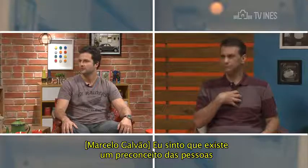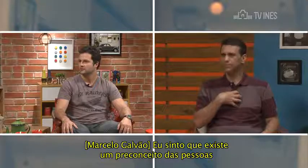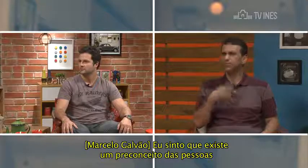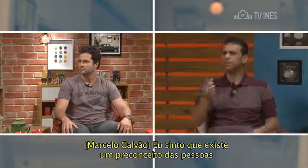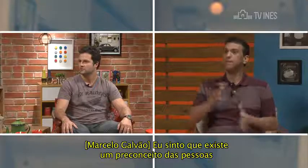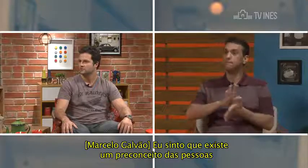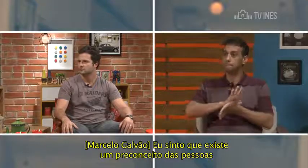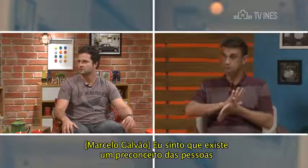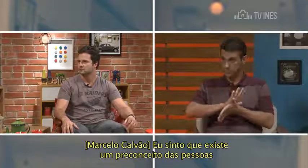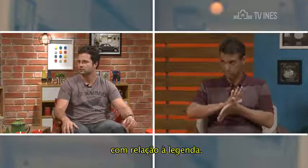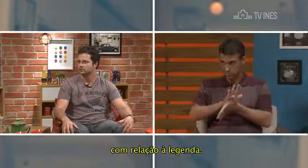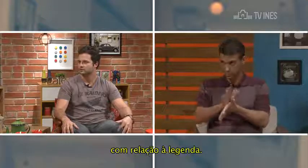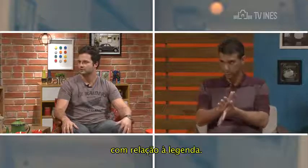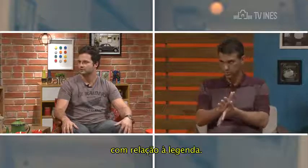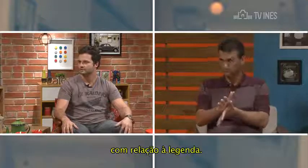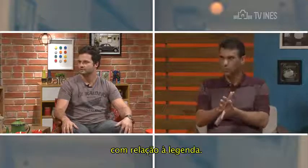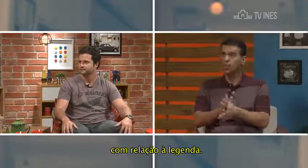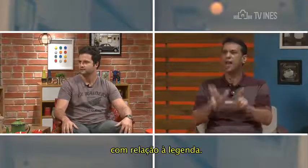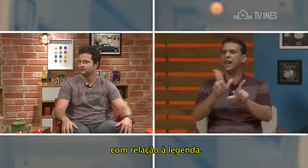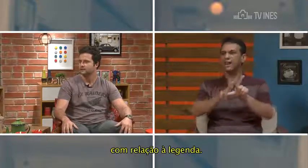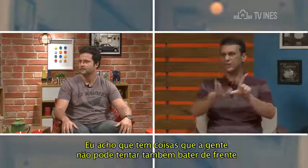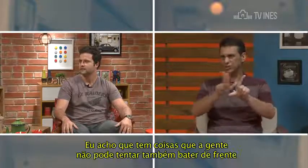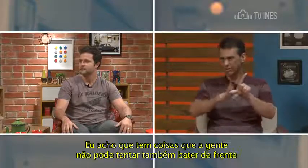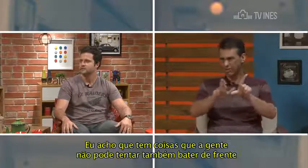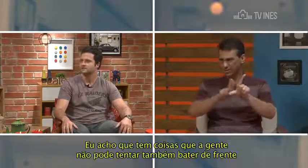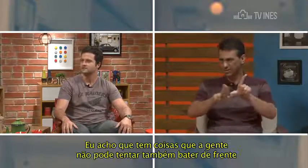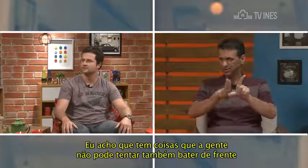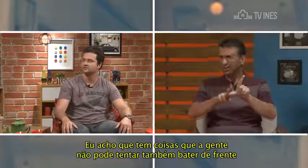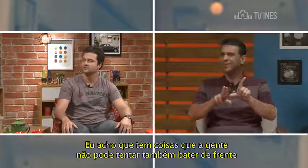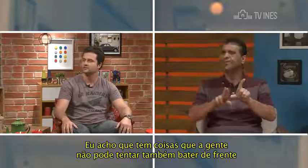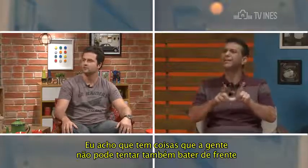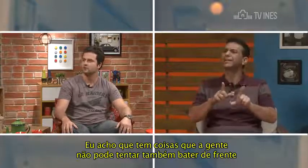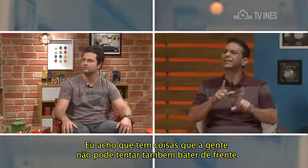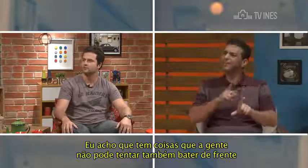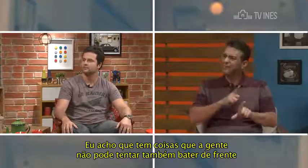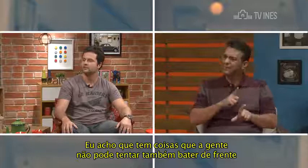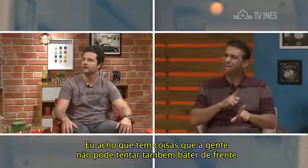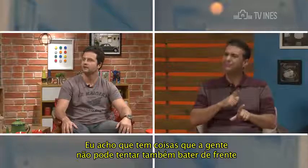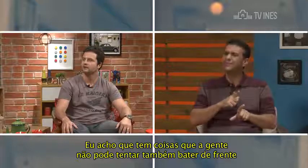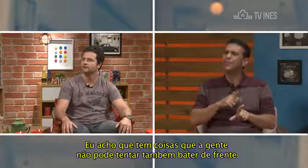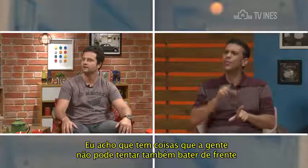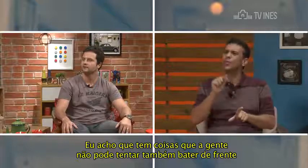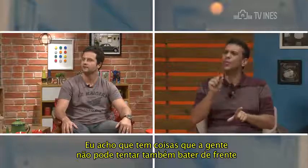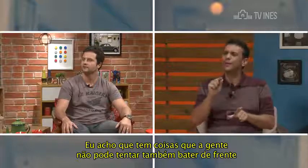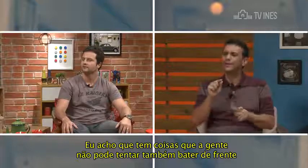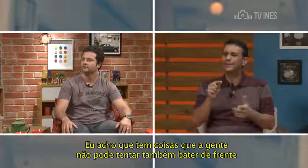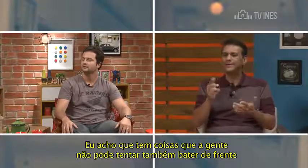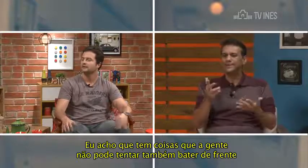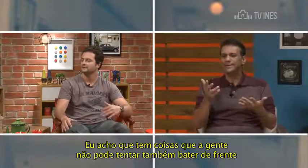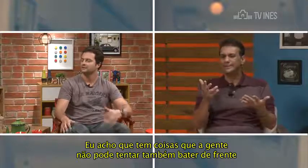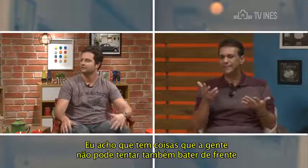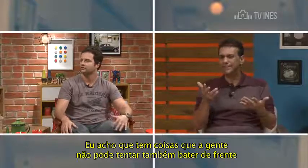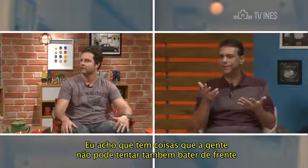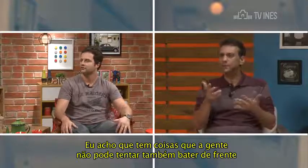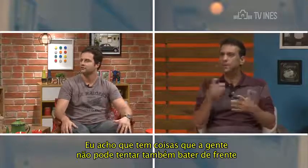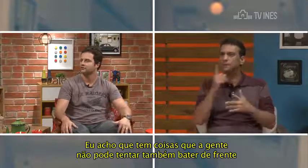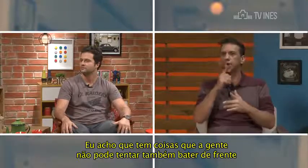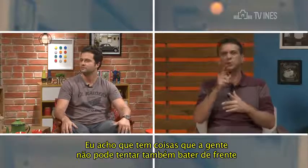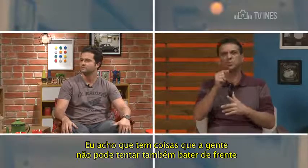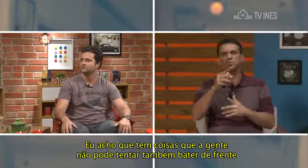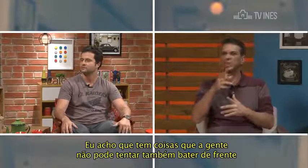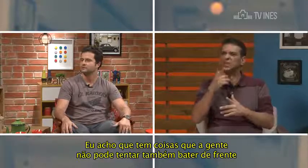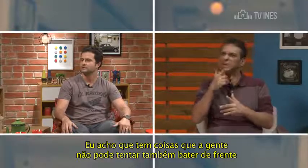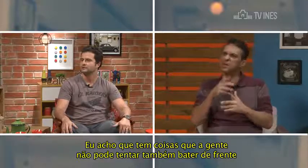um preconceito das pessoas com relação à legenda. Eu acho que tem coisas que a gente não pode tentar também bater de